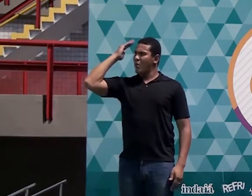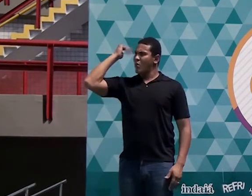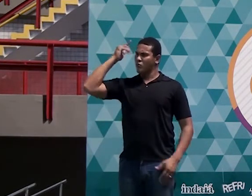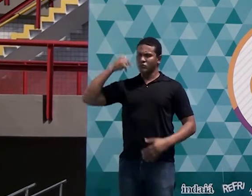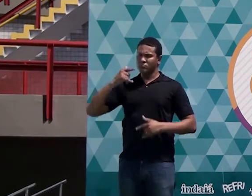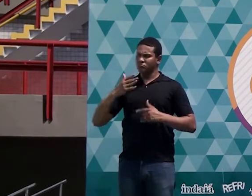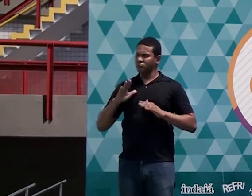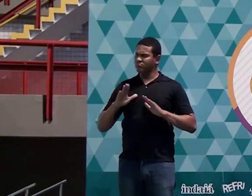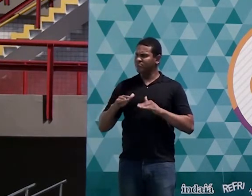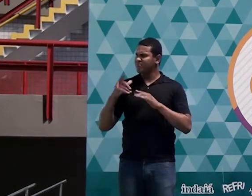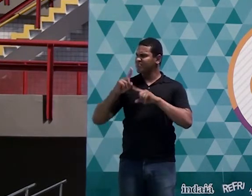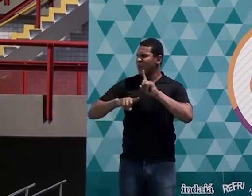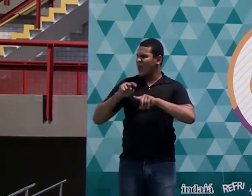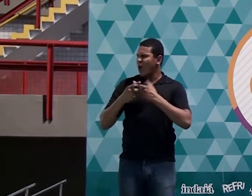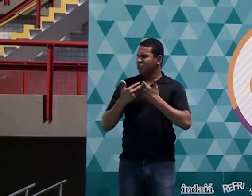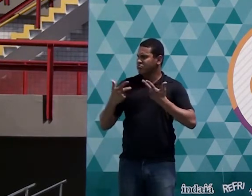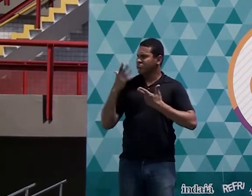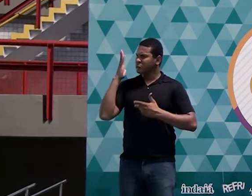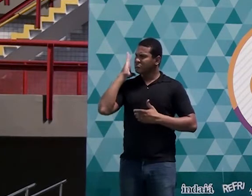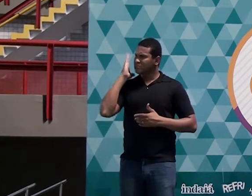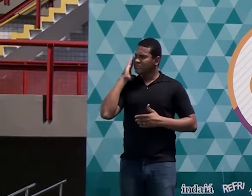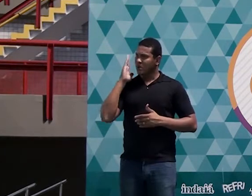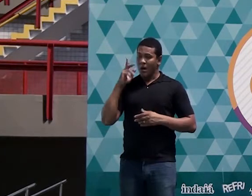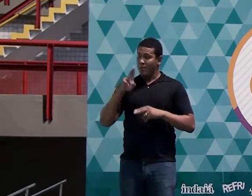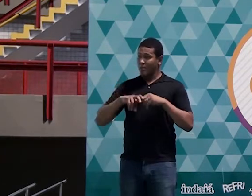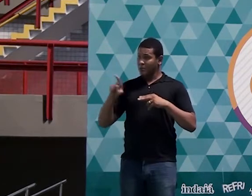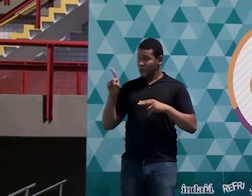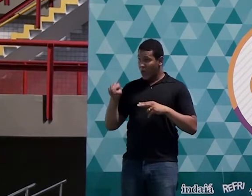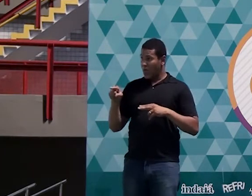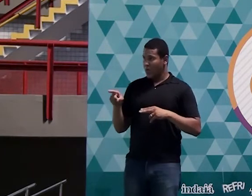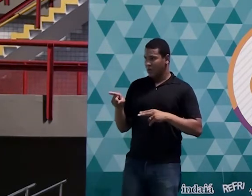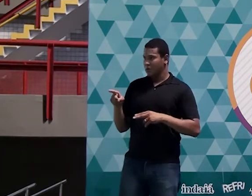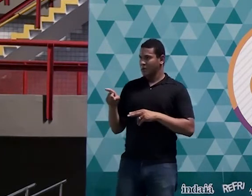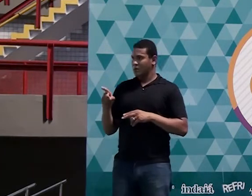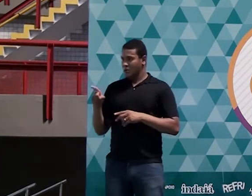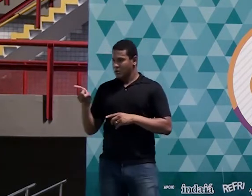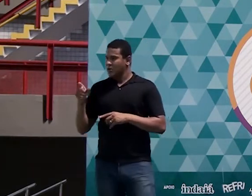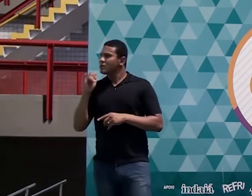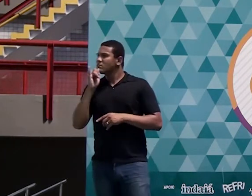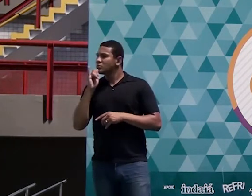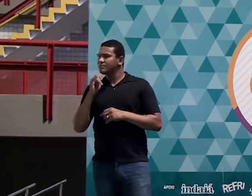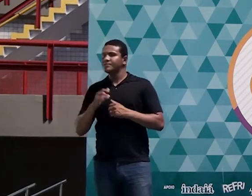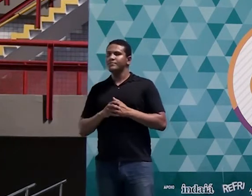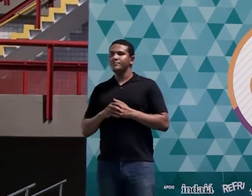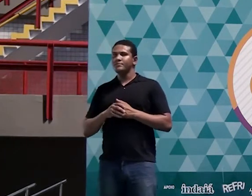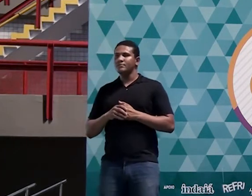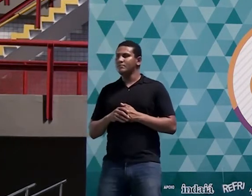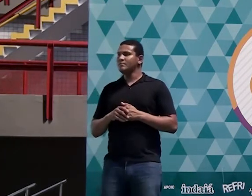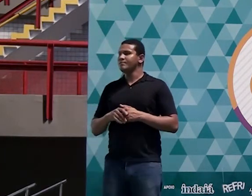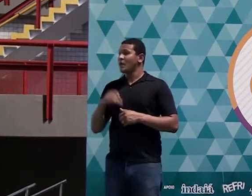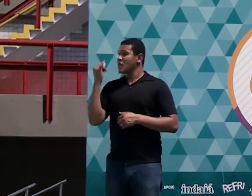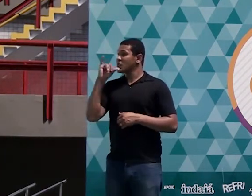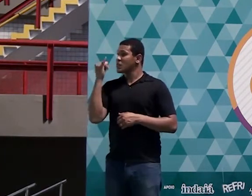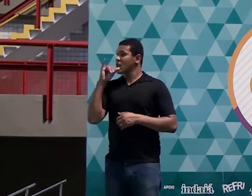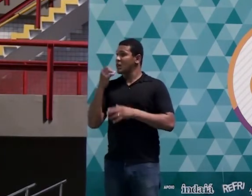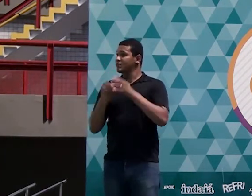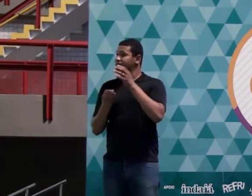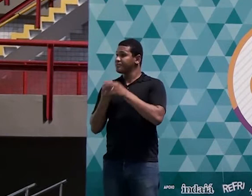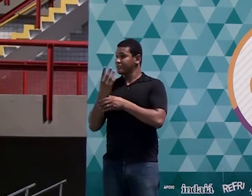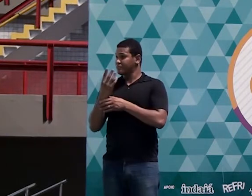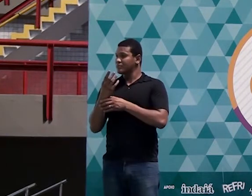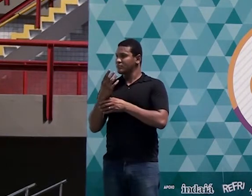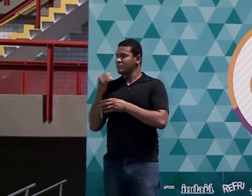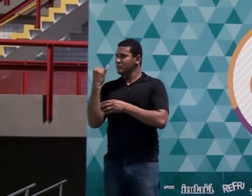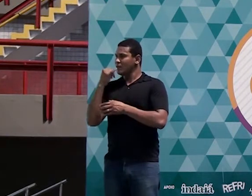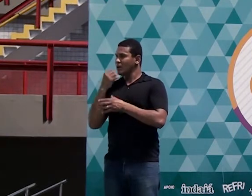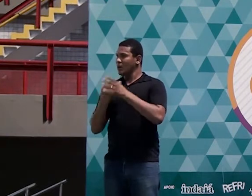produziam, que o nome da cidade virou o nome do produto. Por exemplo, a Itália criou um molho